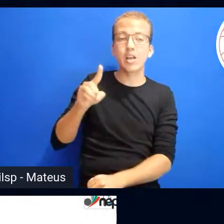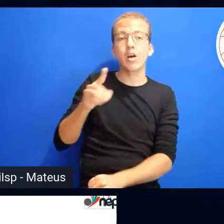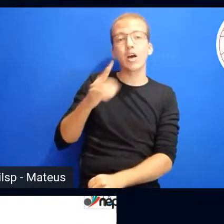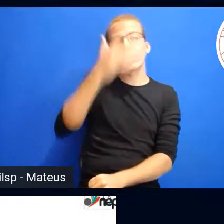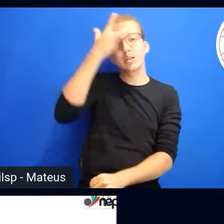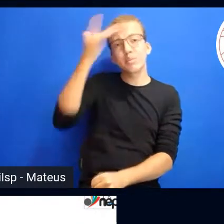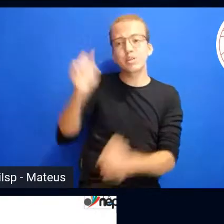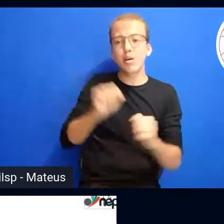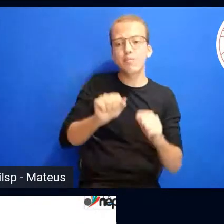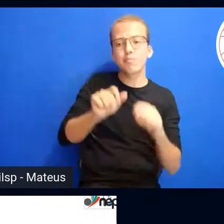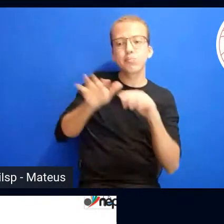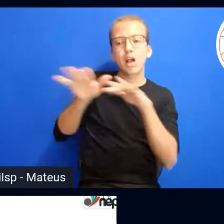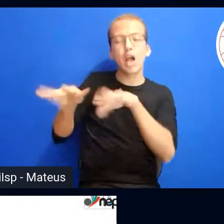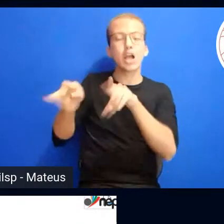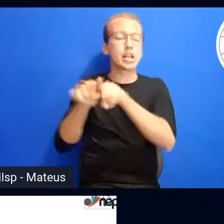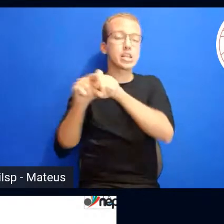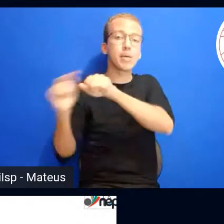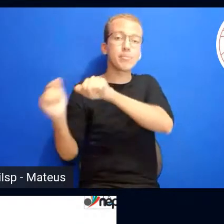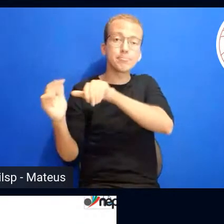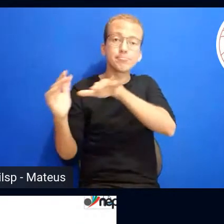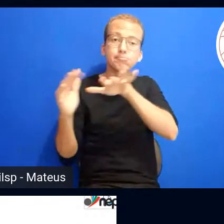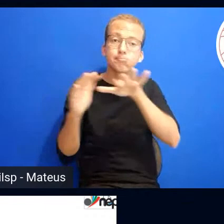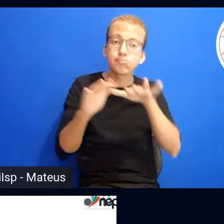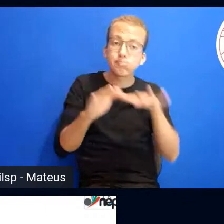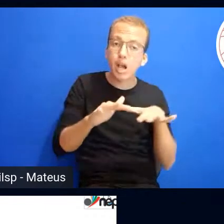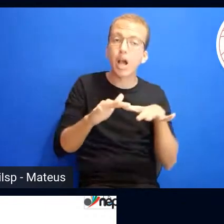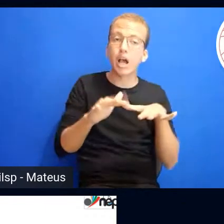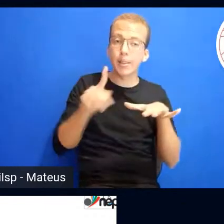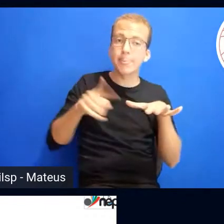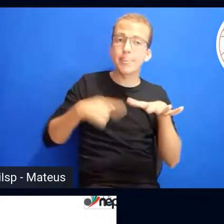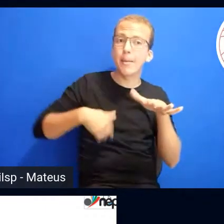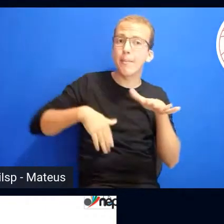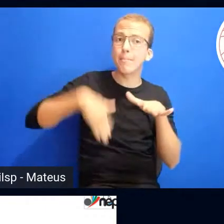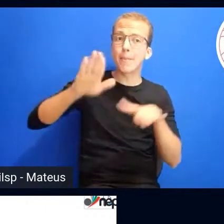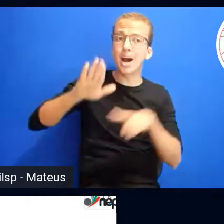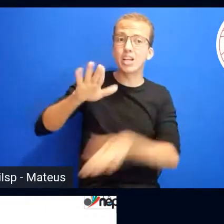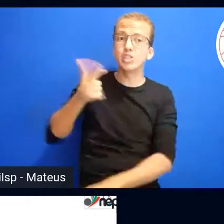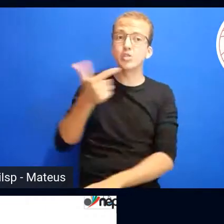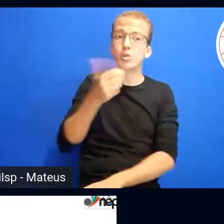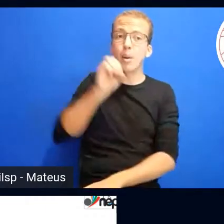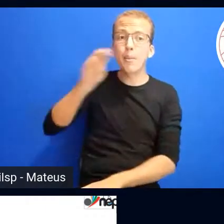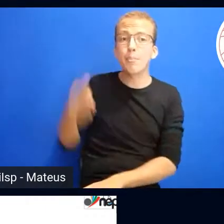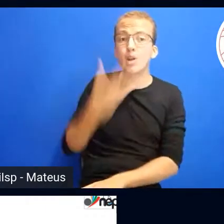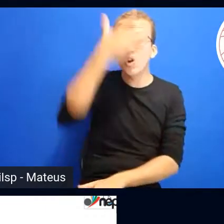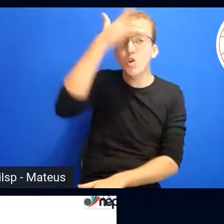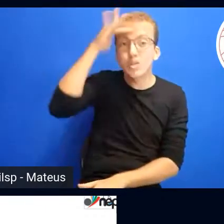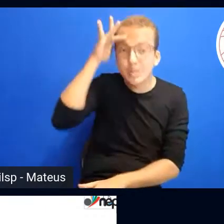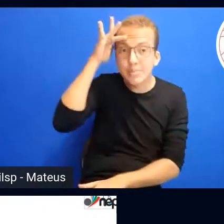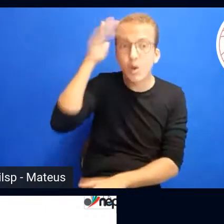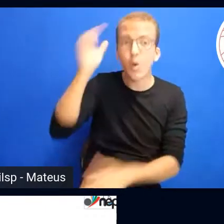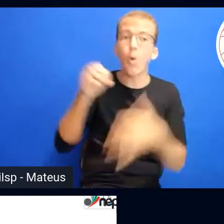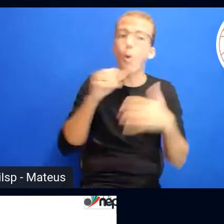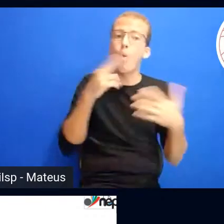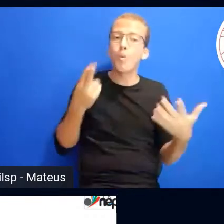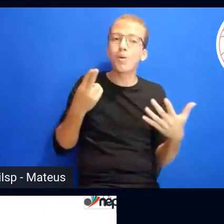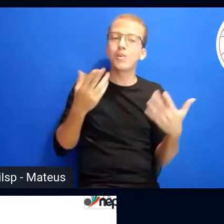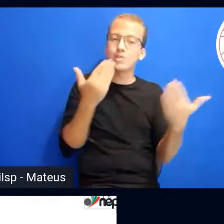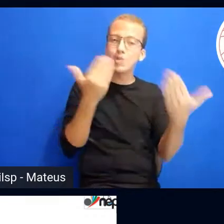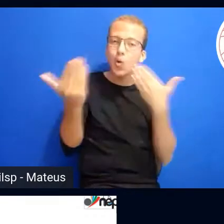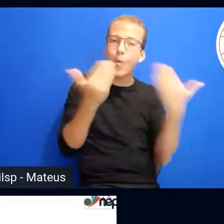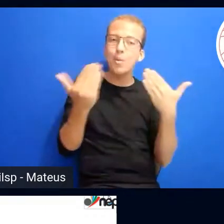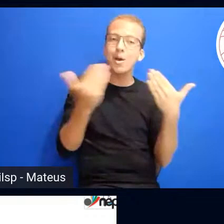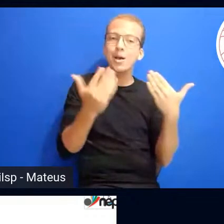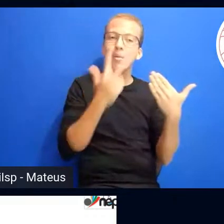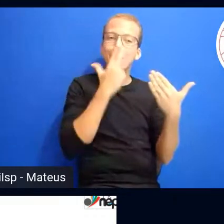o mundo ultrapassava a marca dos 200 milhões de pessoas. Ou seja, é como se um Brasil inteiro, né, eh,